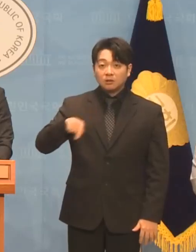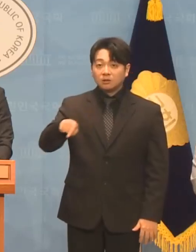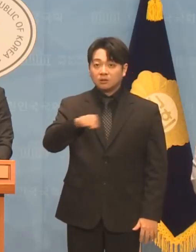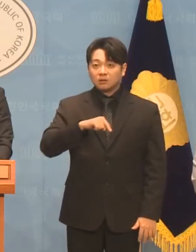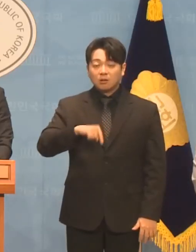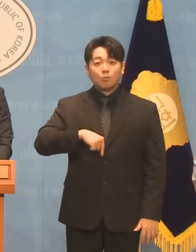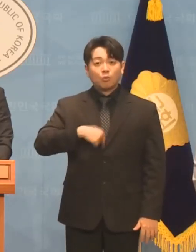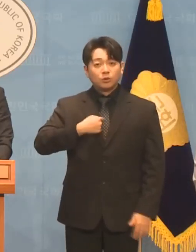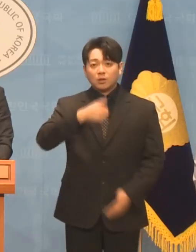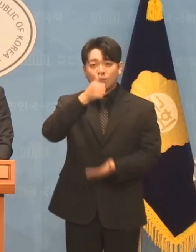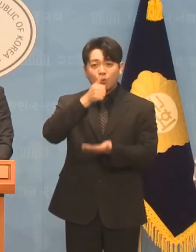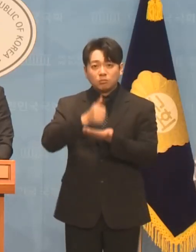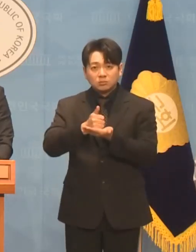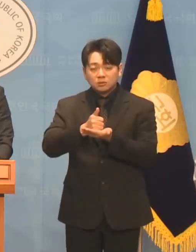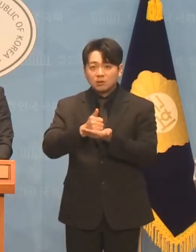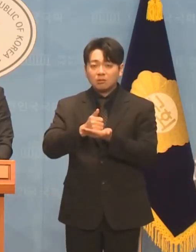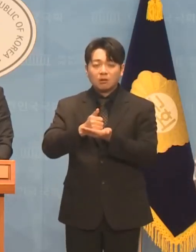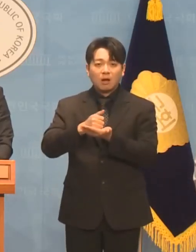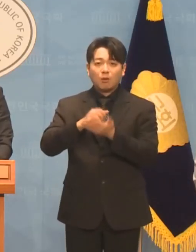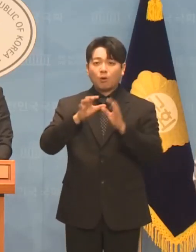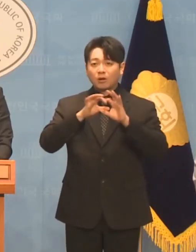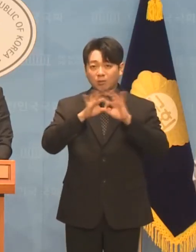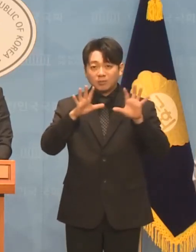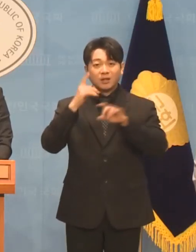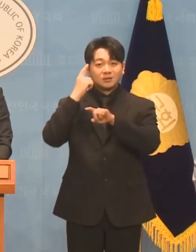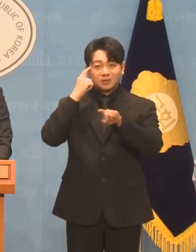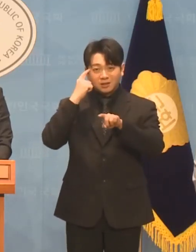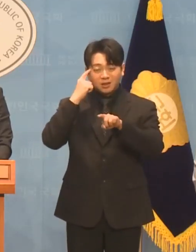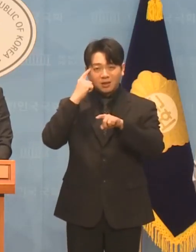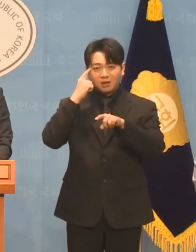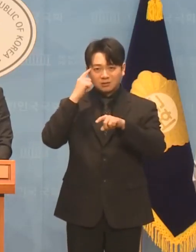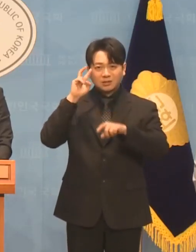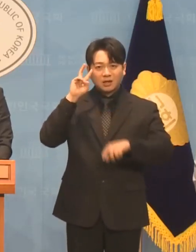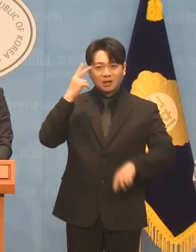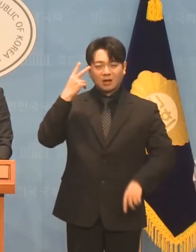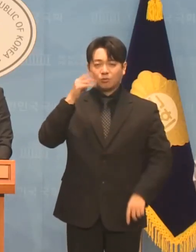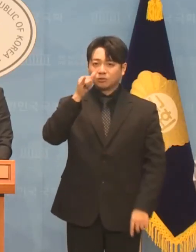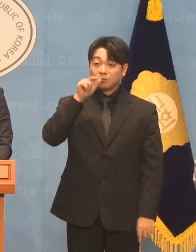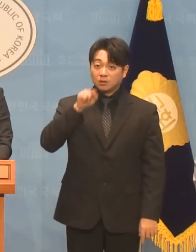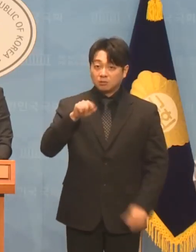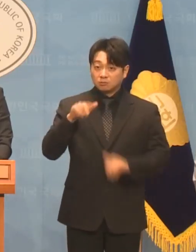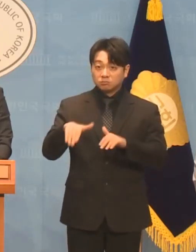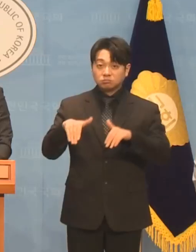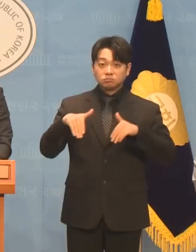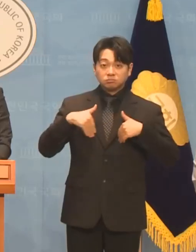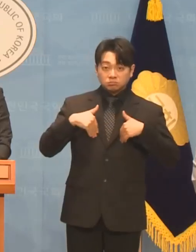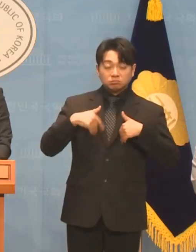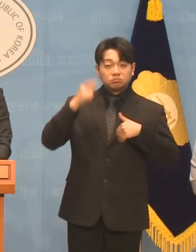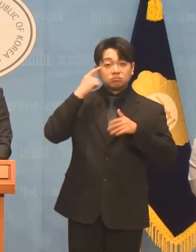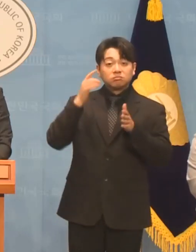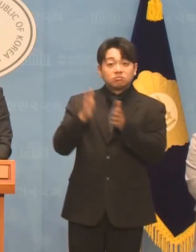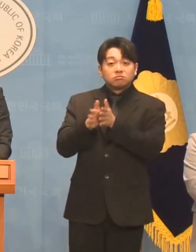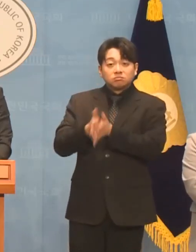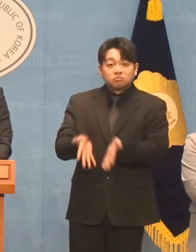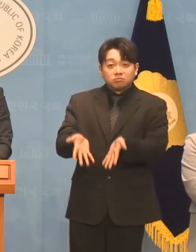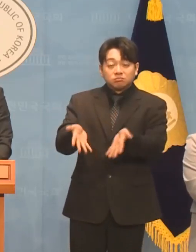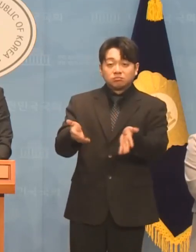모를 수도 있습니다. 이것을 계속 방치할 수는 없는 일 아닙니까?